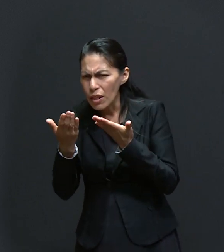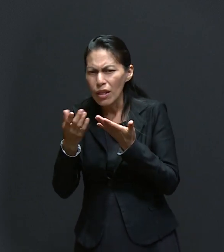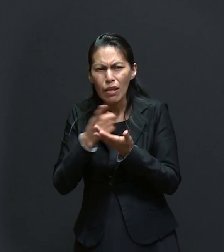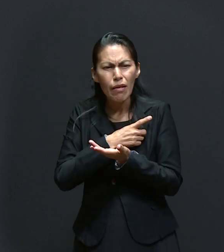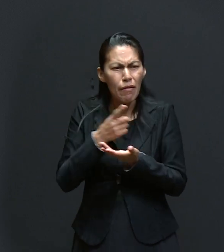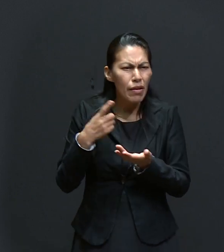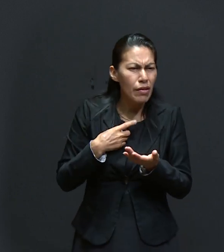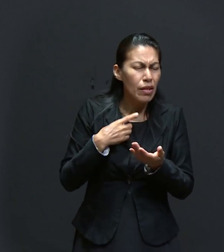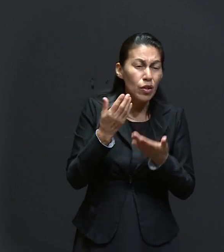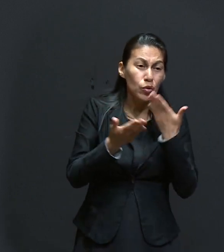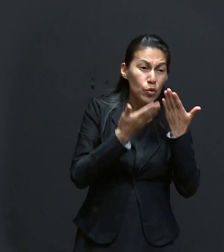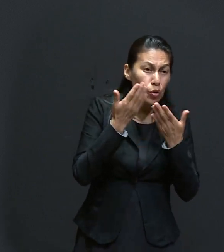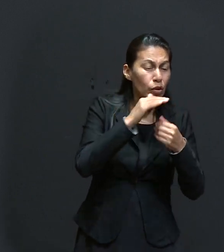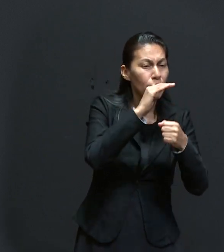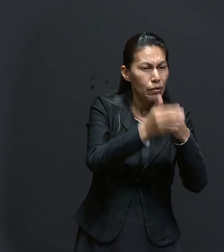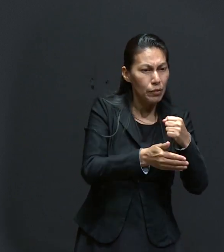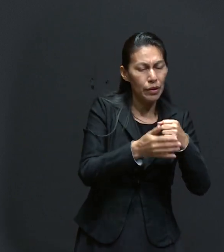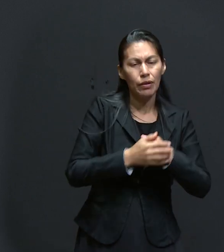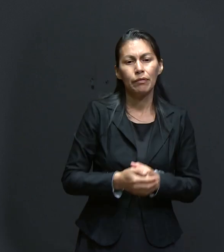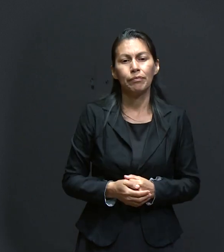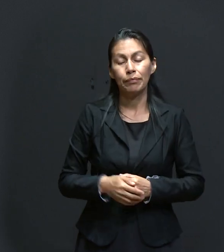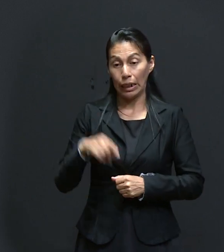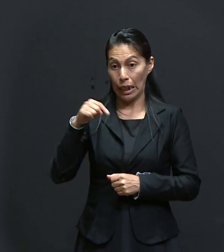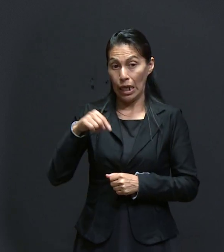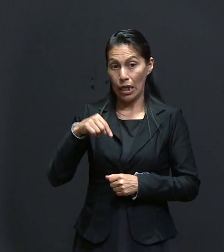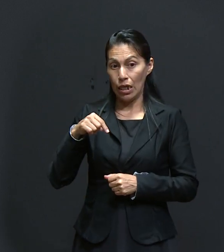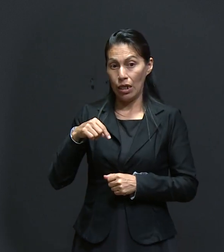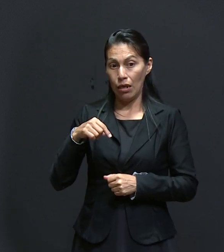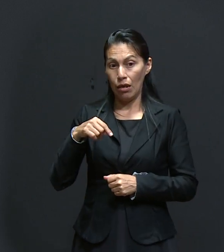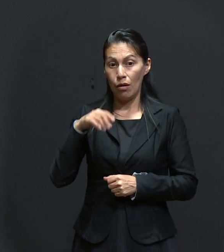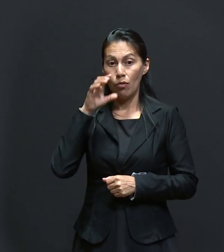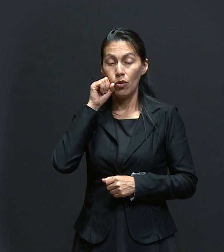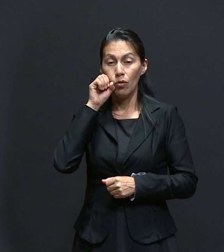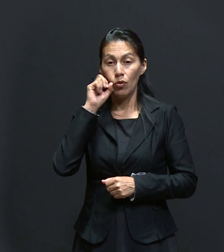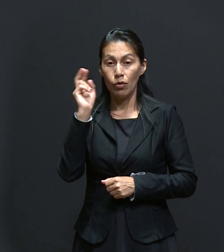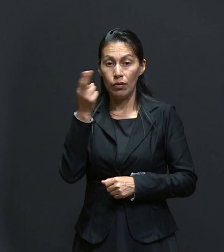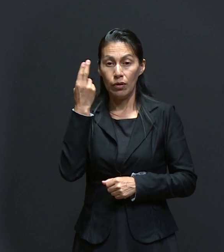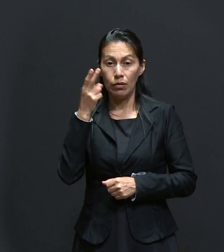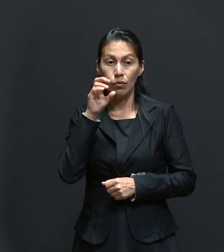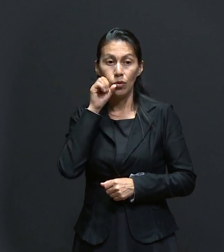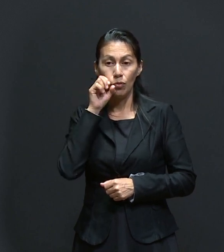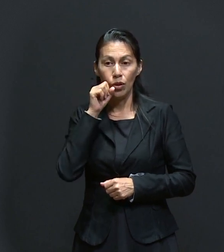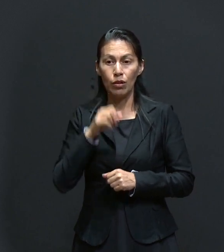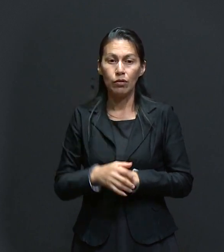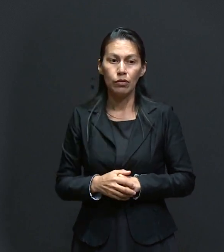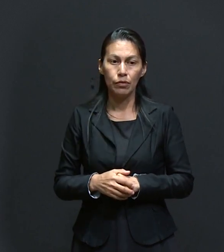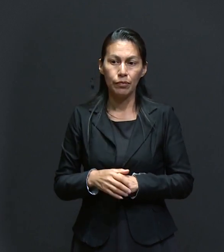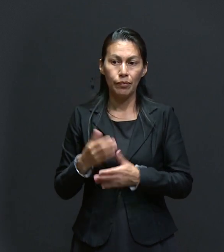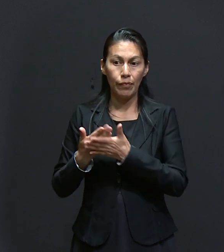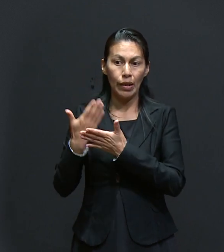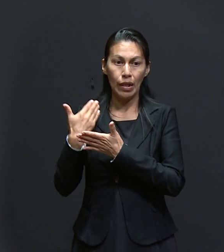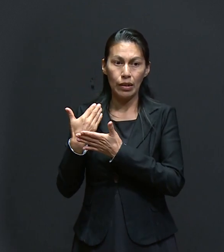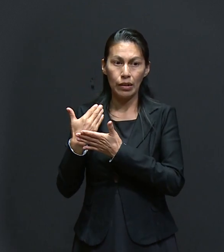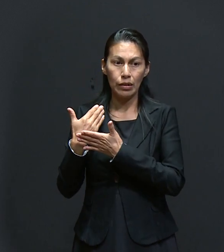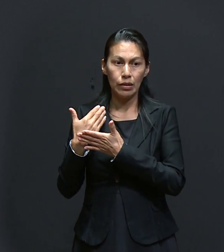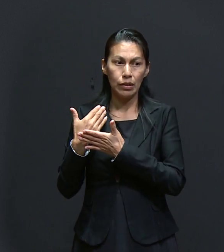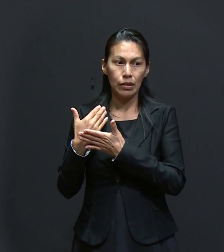que salieron pero deben continuar su proyecto educativo y aquí en la iglesia en montemorelos